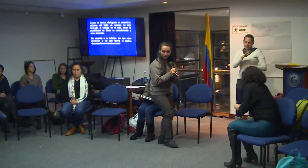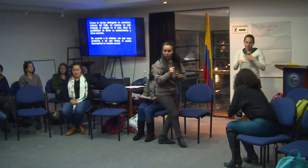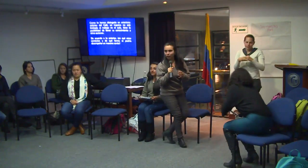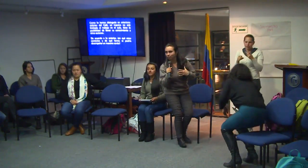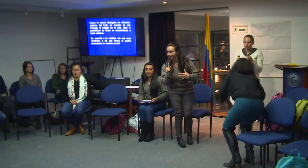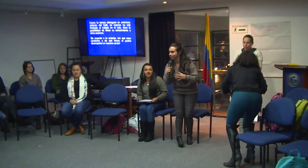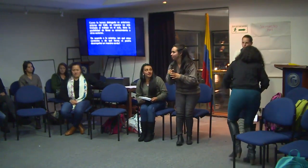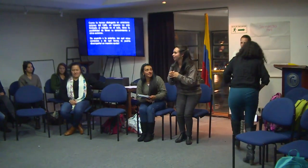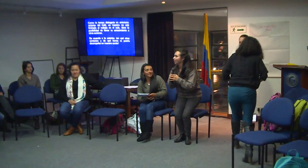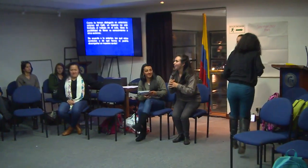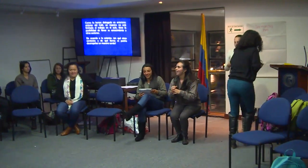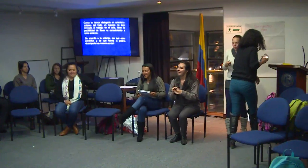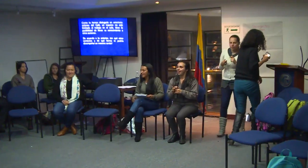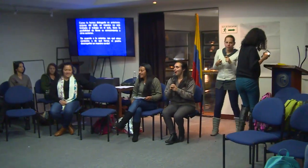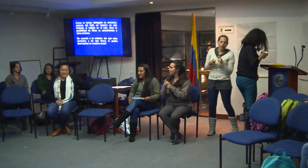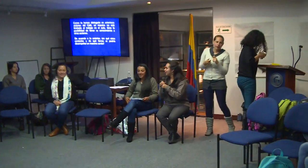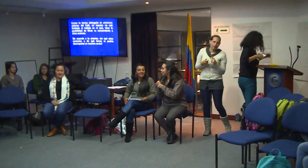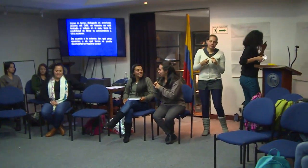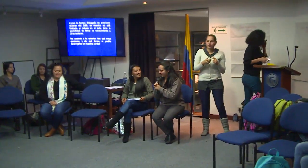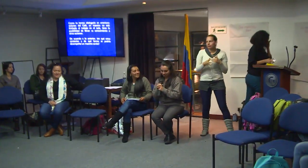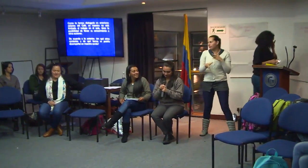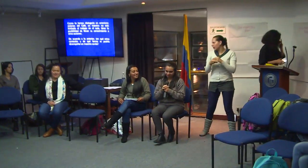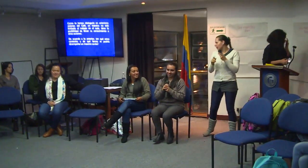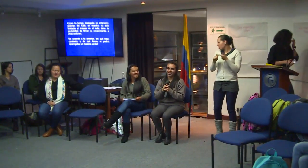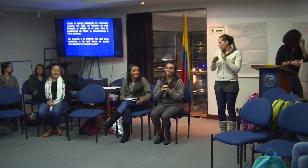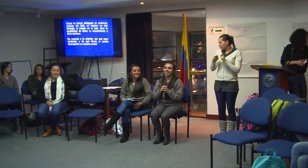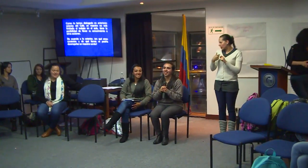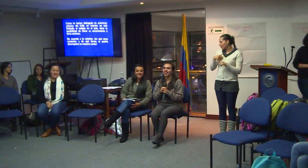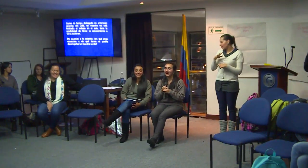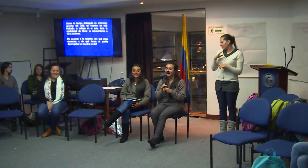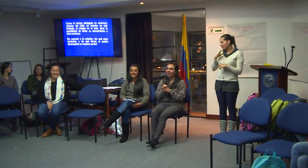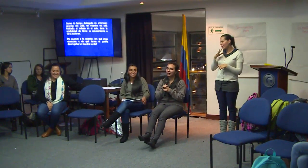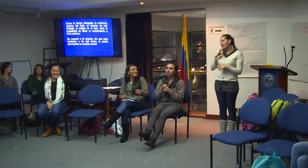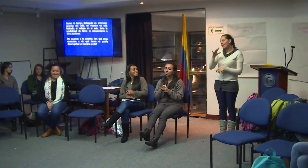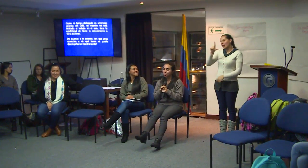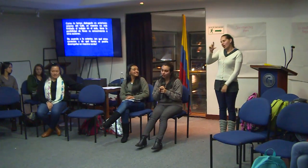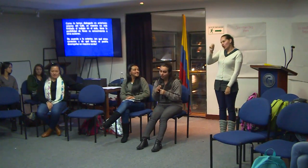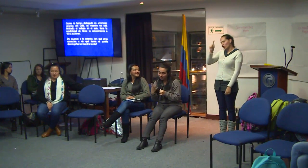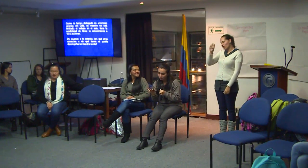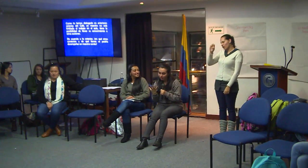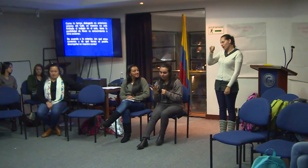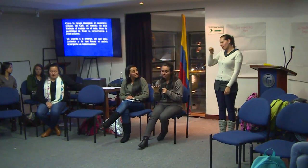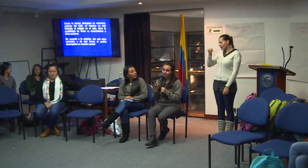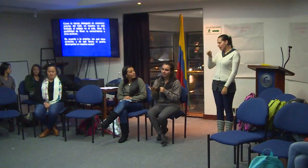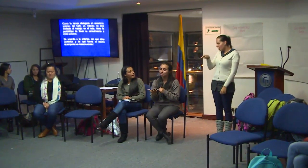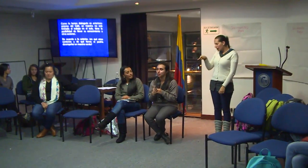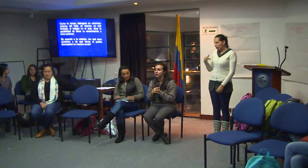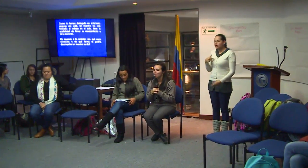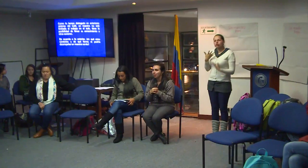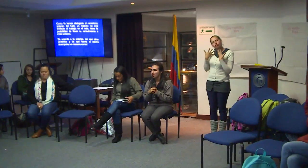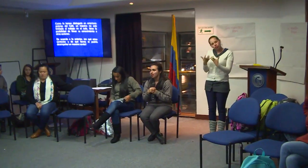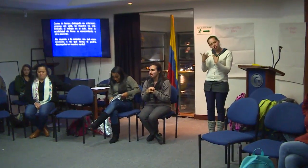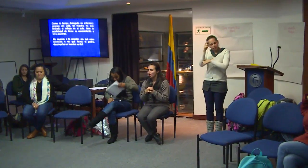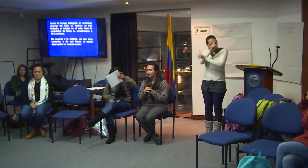ajuste razonable. Habla Lorena. Gracias. Yo quiero hacer una